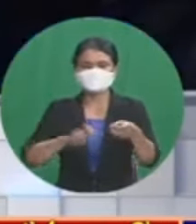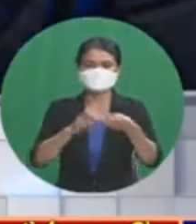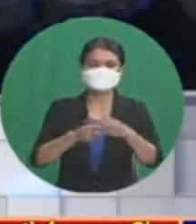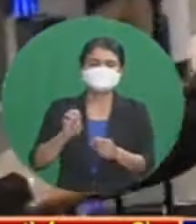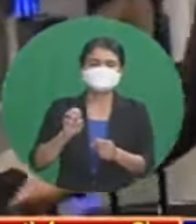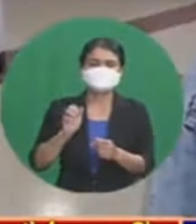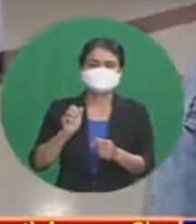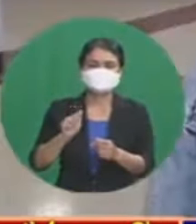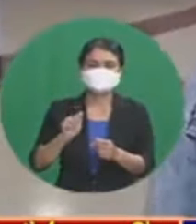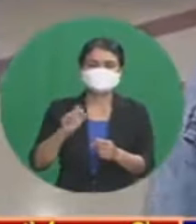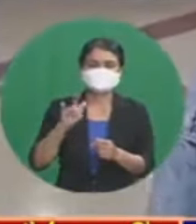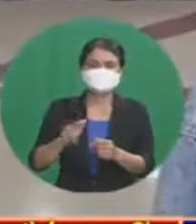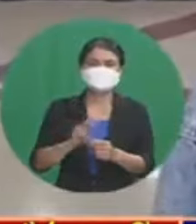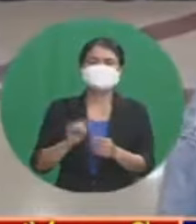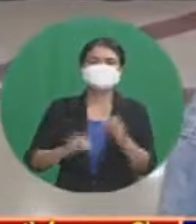ថាអាកាសធិជាអត្រាដ៏ខ្ពស់បំផុតរបស់ក្រុមហ៊ុនអាកាសចរណ៍សំខាន់ៗរបស់សហរដ្ឋអាមេរិករហូតមកទល់ពេលនេះក្នុងចំណាពាលនិងលុបជើងហោះហើរ